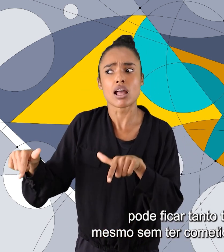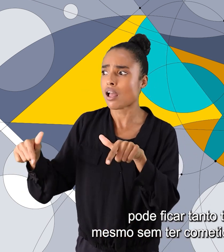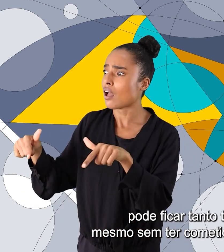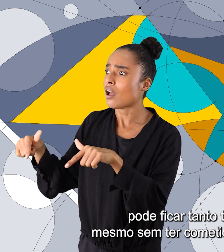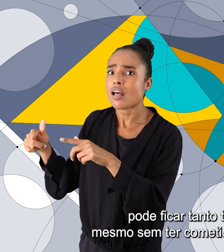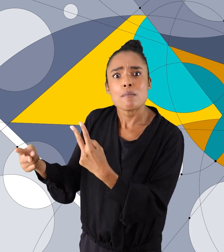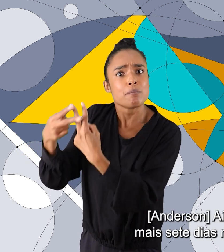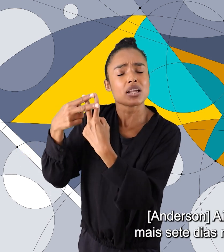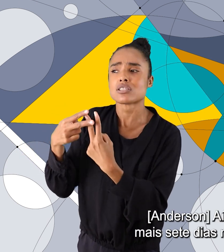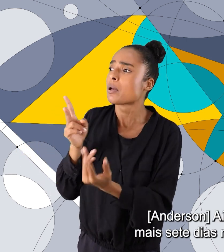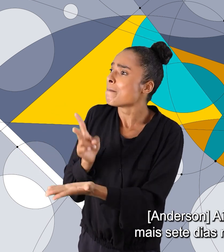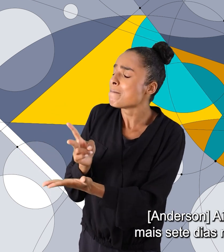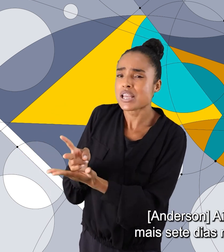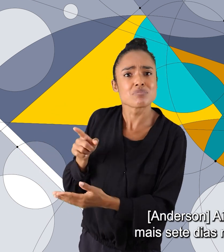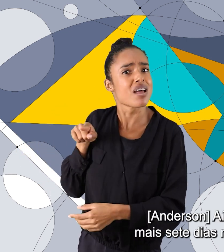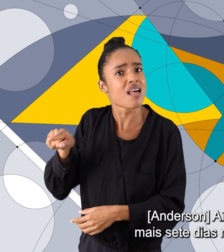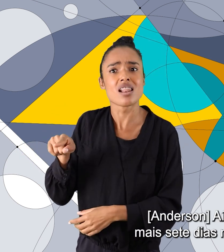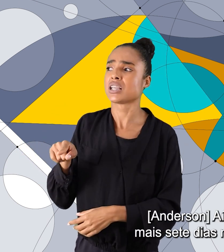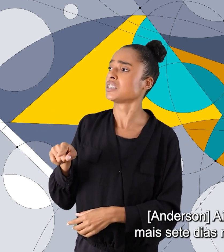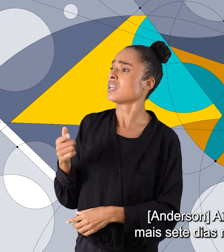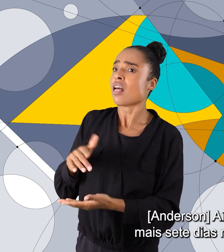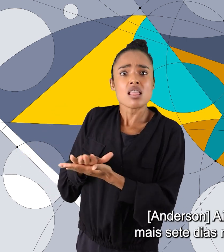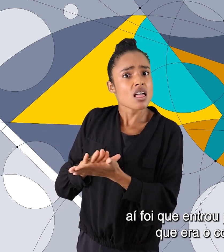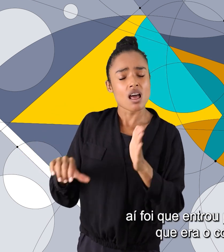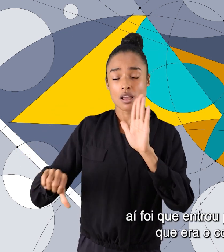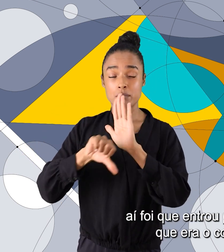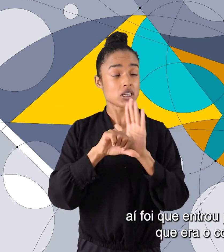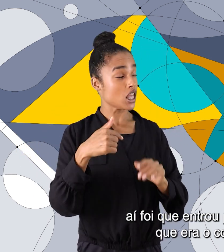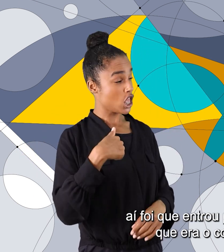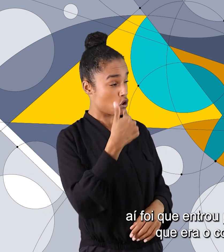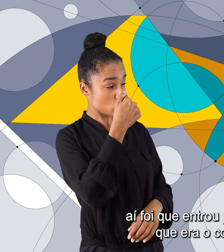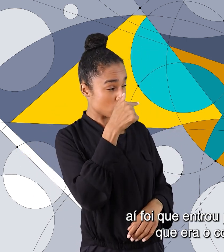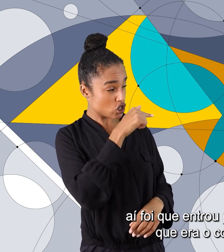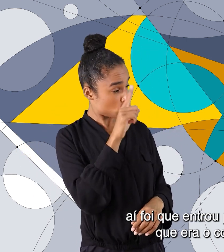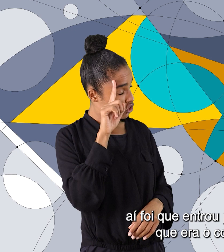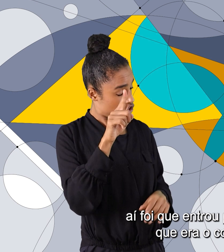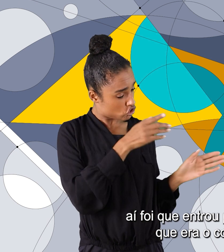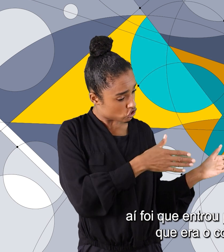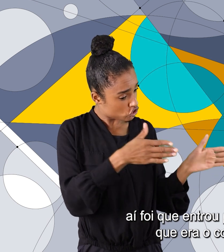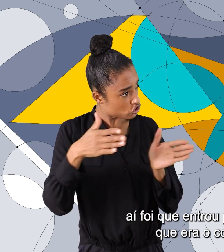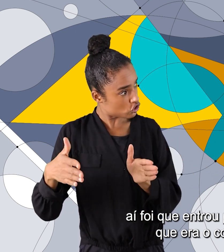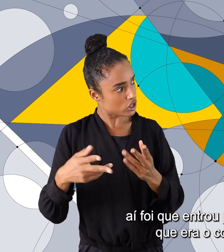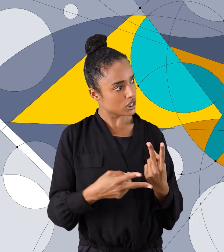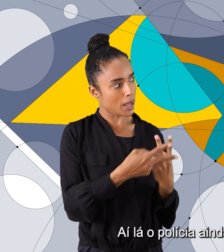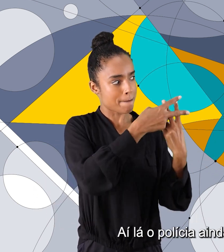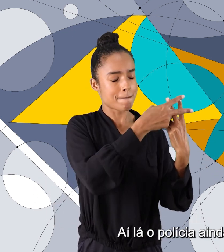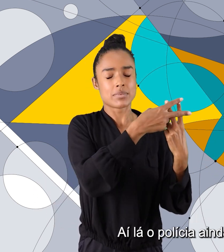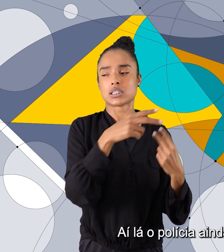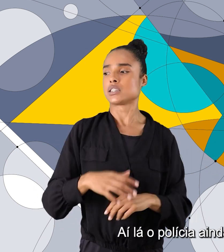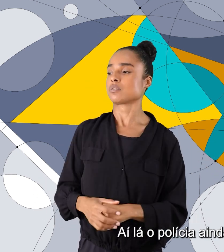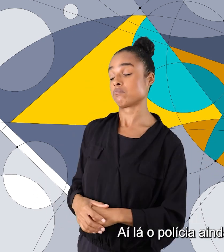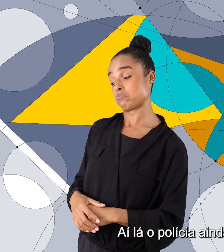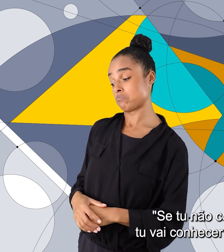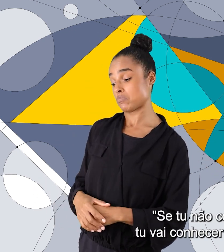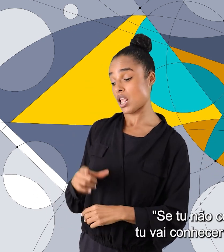nenhum? Aí fiquei lá mais 7 dias nessa cela. Aí foi que entrou pro presídio, que era o convívio. Aí lá o